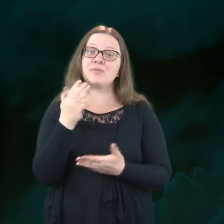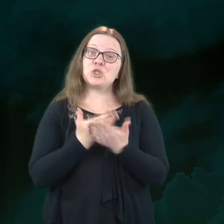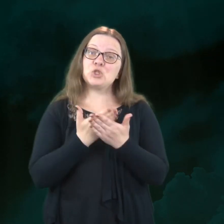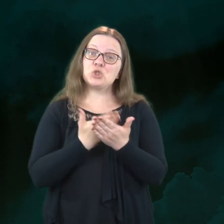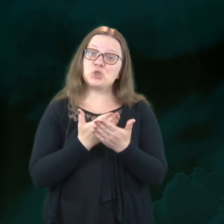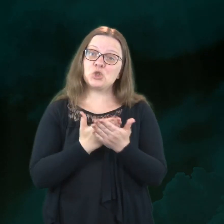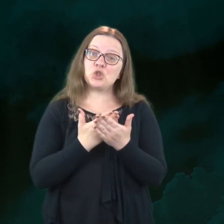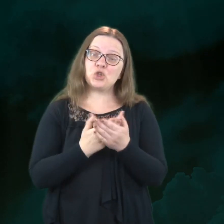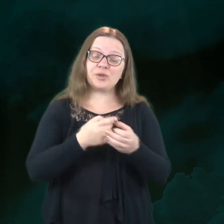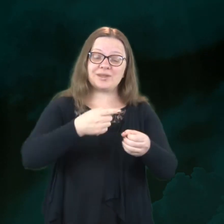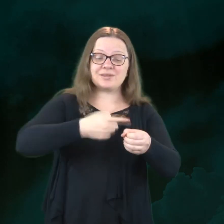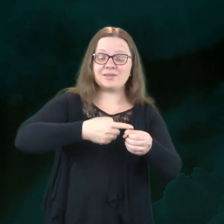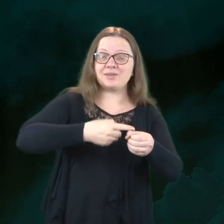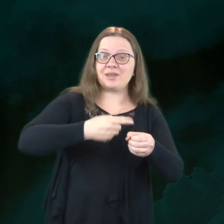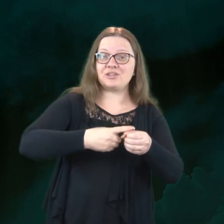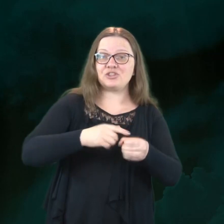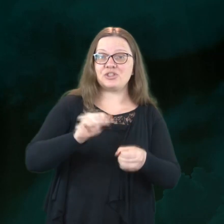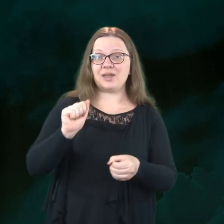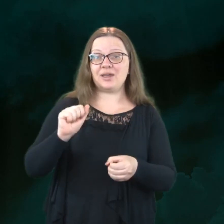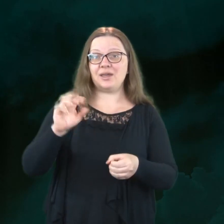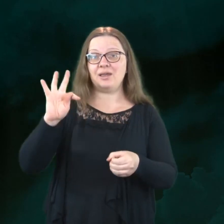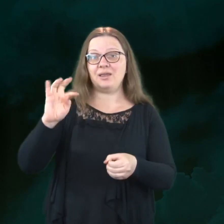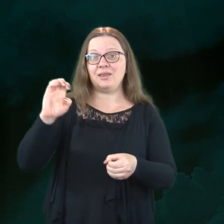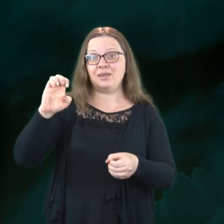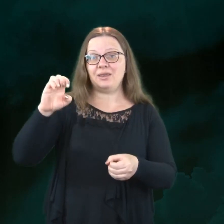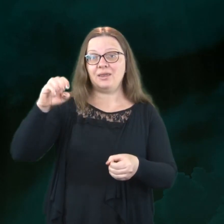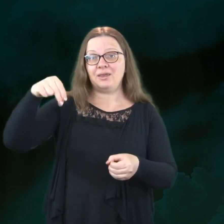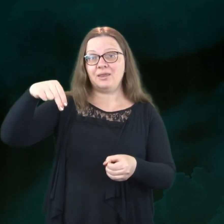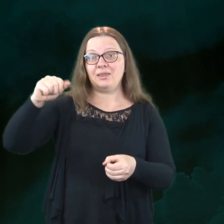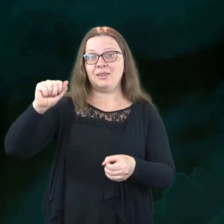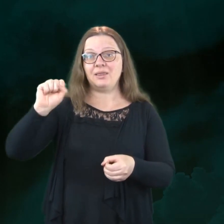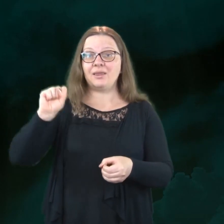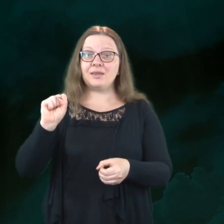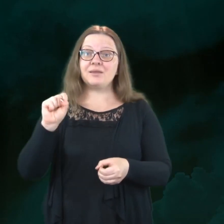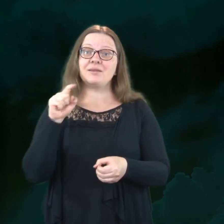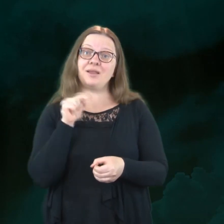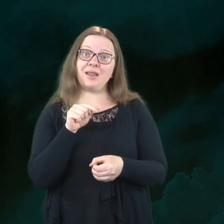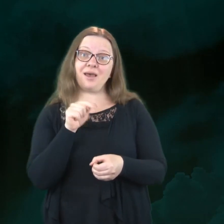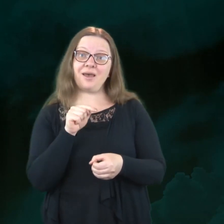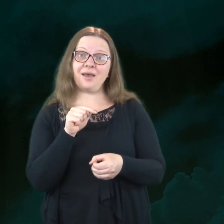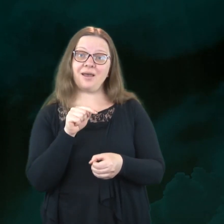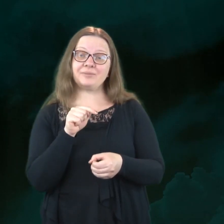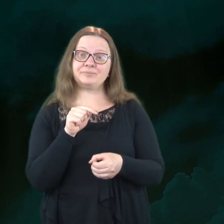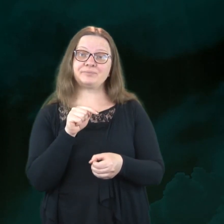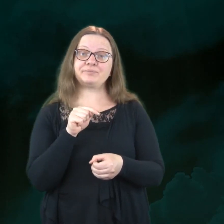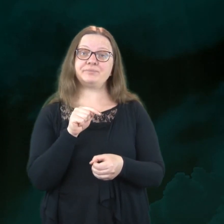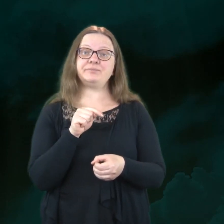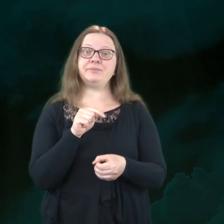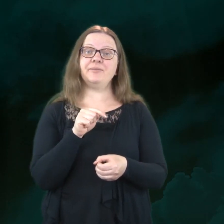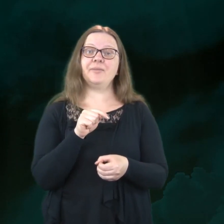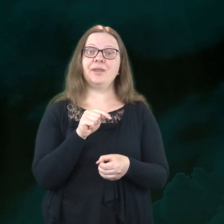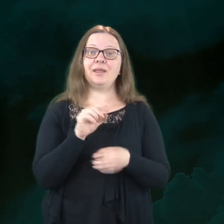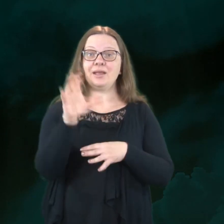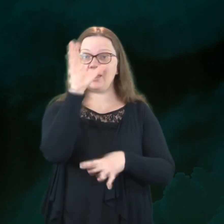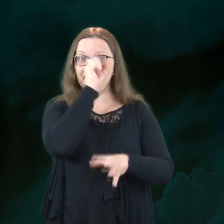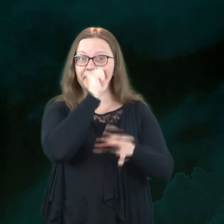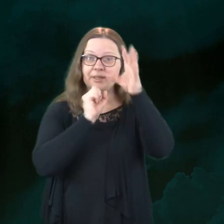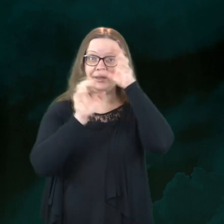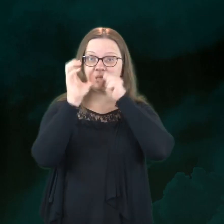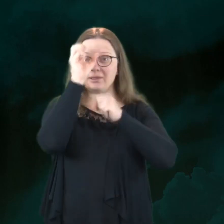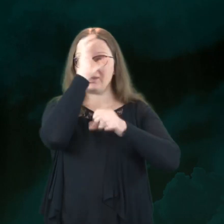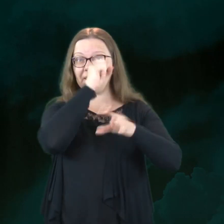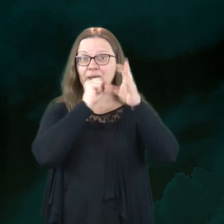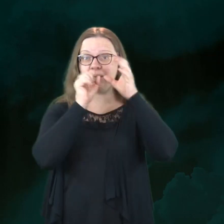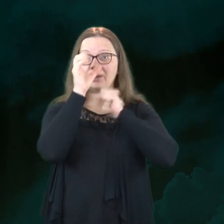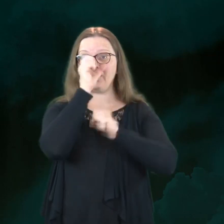Atenas, numa escola do Aristóteles. Então, ele espalhou com o seu império macedônico,